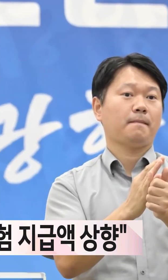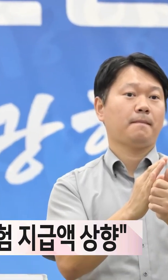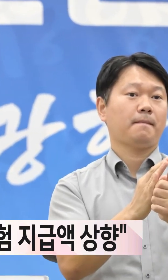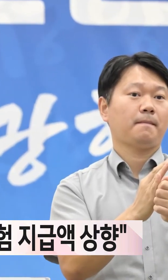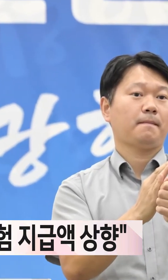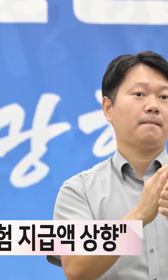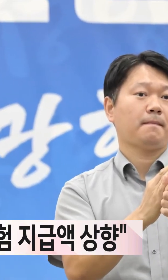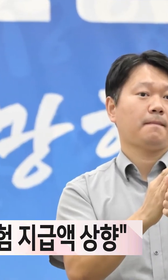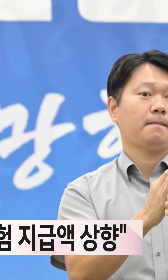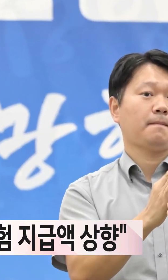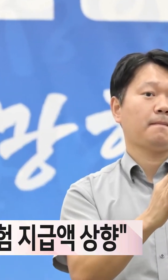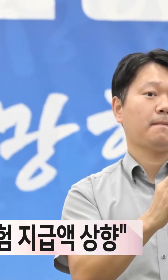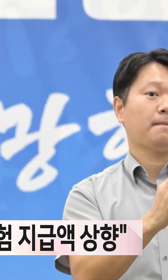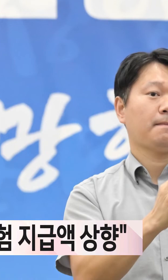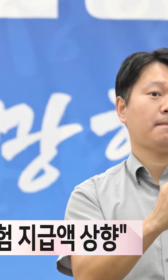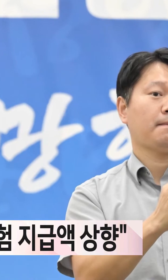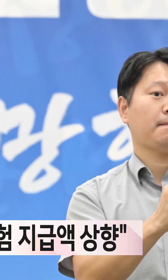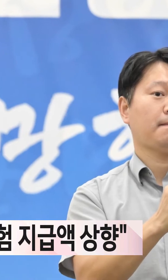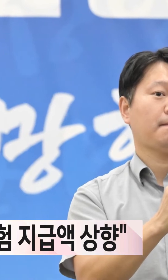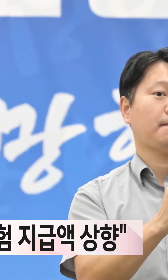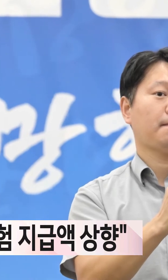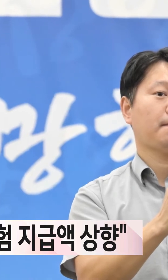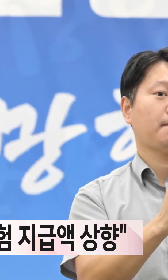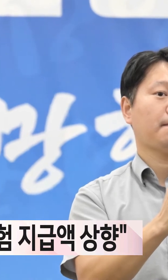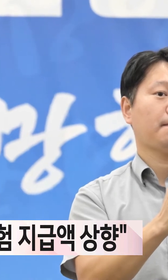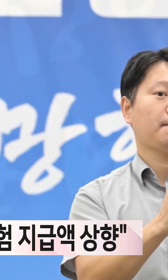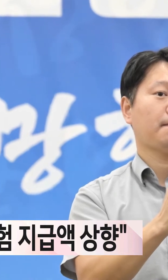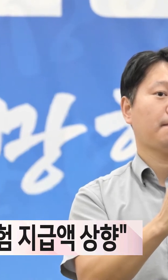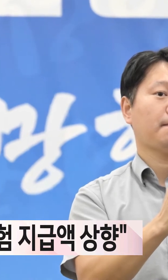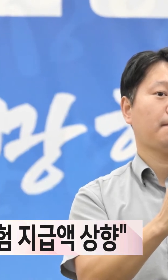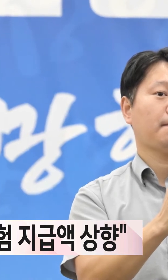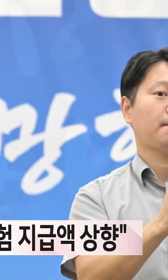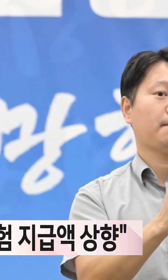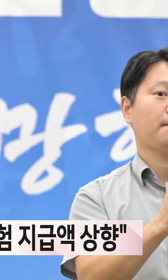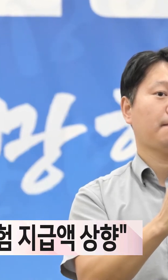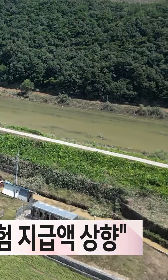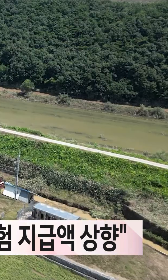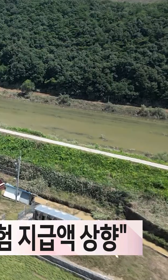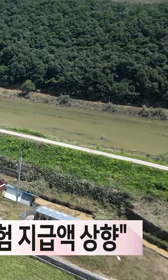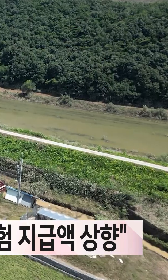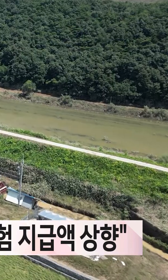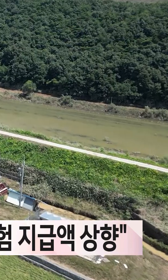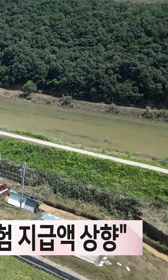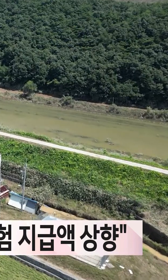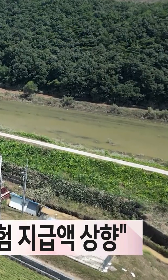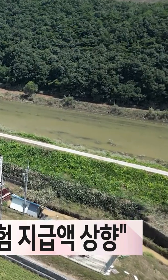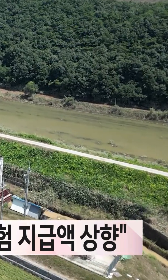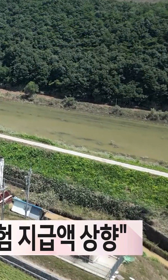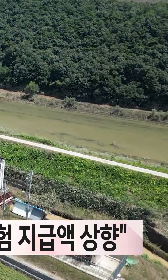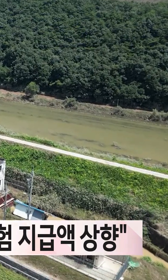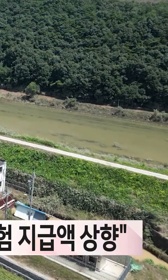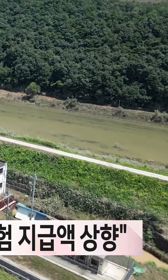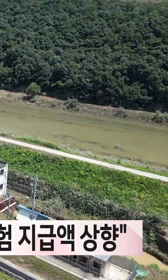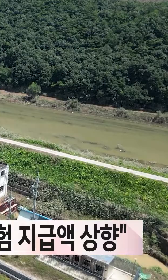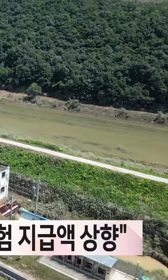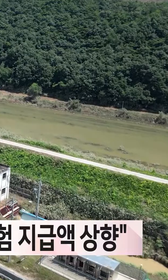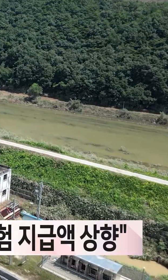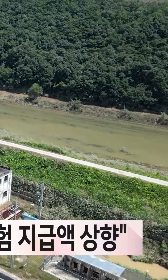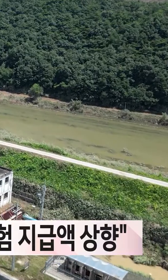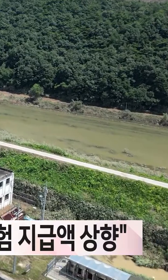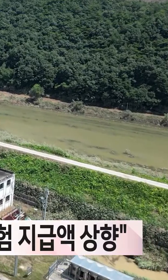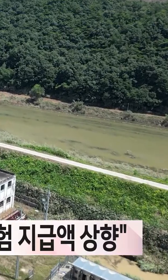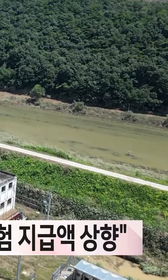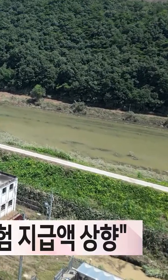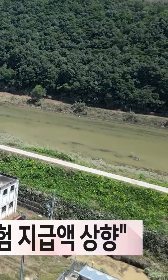김 군수는 17일 군청에서 브리핑을 열고 정부와 충남도 농협에 재난지원금과 보험금 상향을